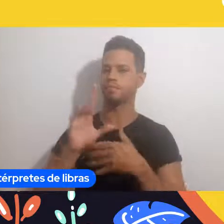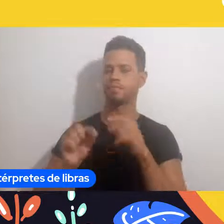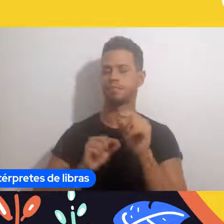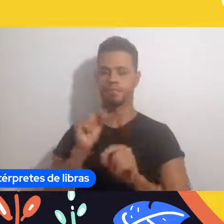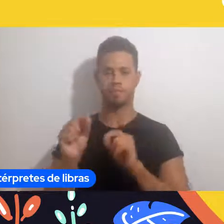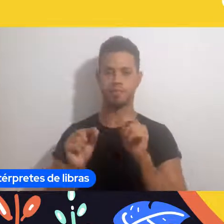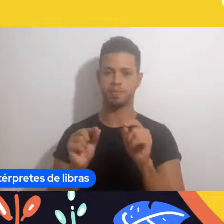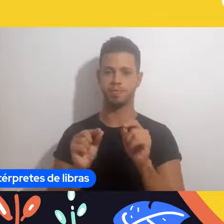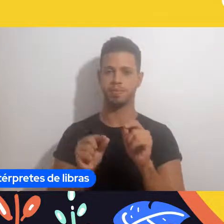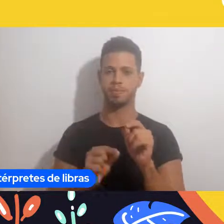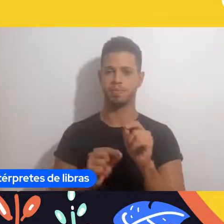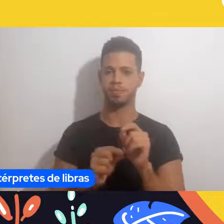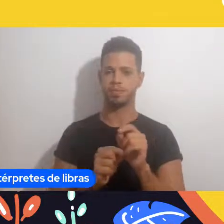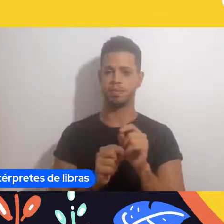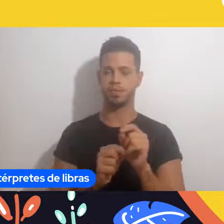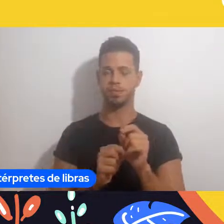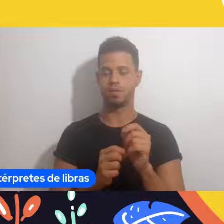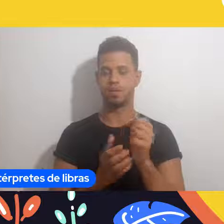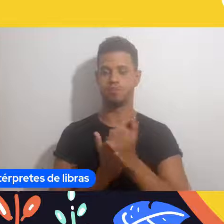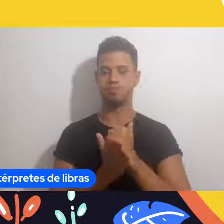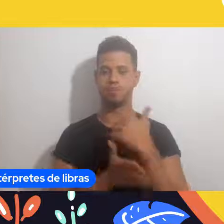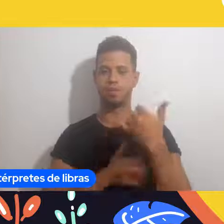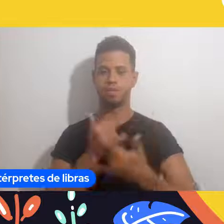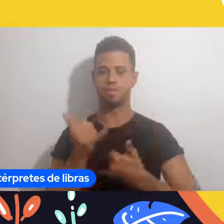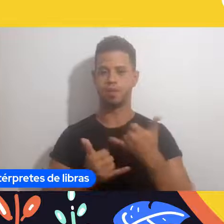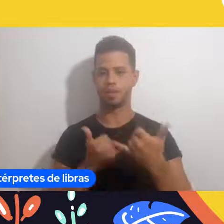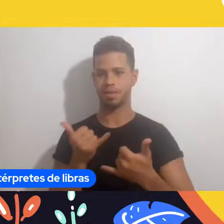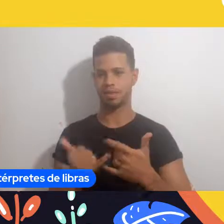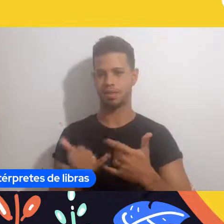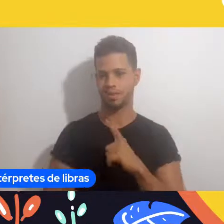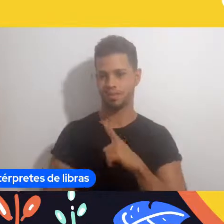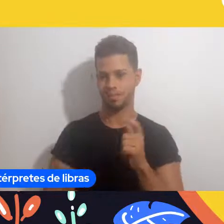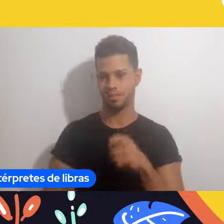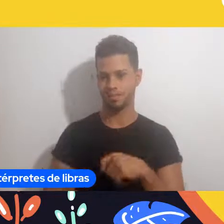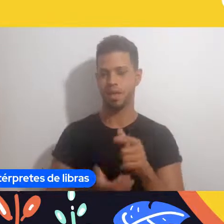de situações de jogo, de brincadeira, né? No livro inteiro,